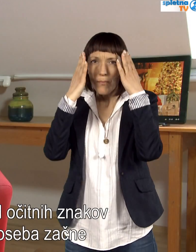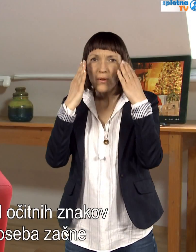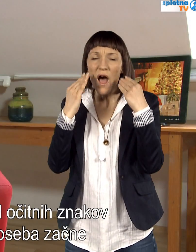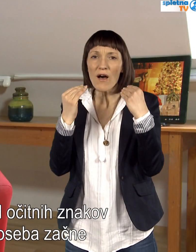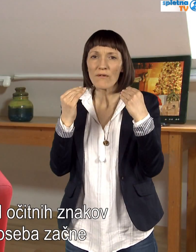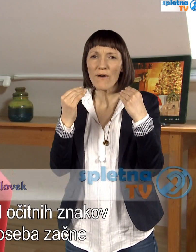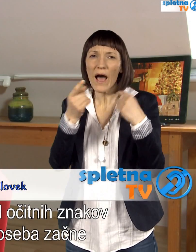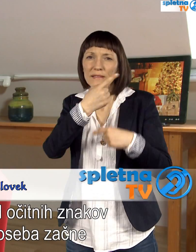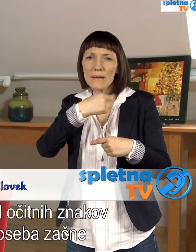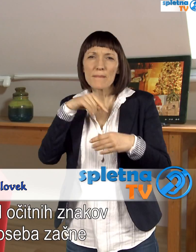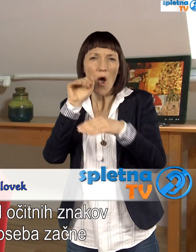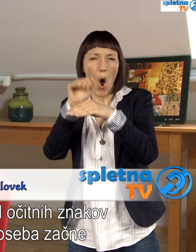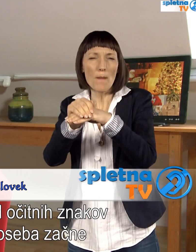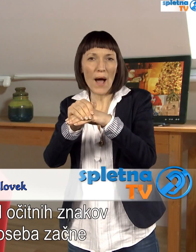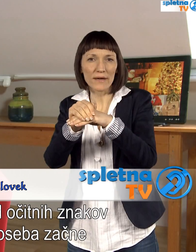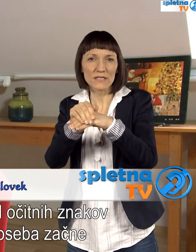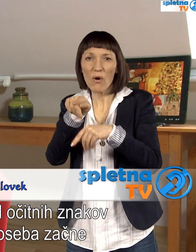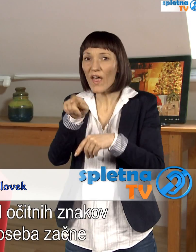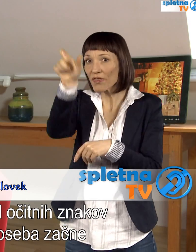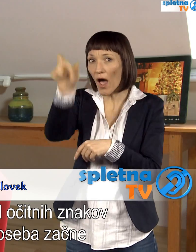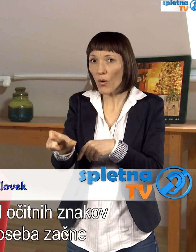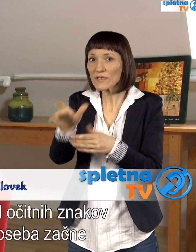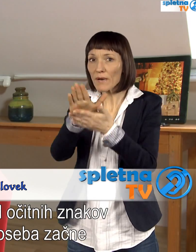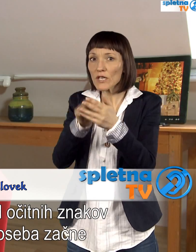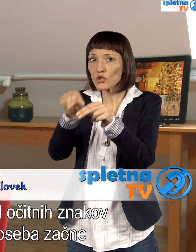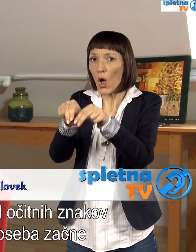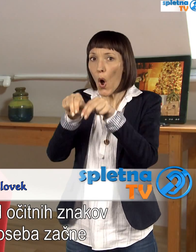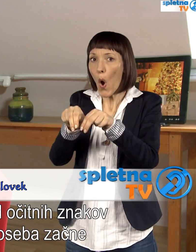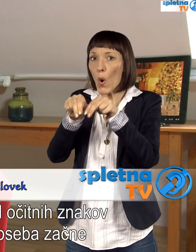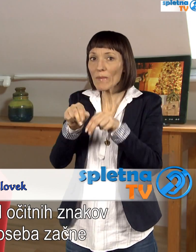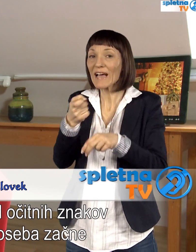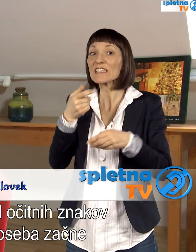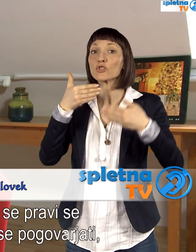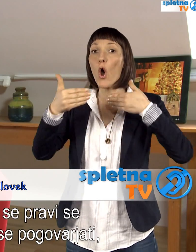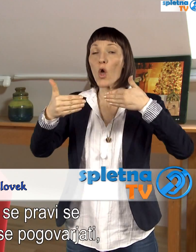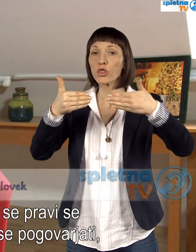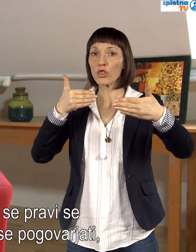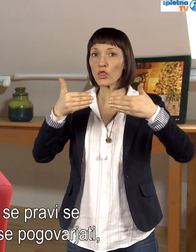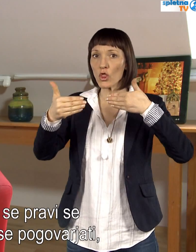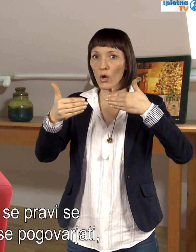Ponavadi je ena izmed zelo očitnih stvari to, da se oseba začne umikati iz odnosov.